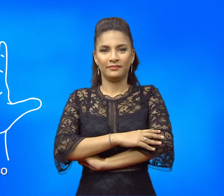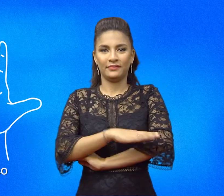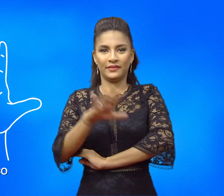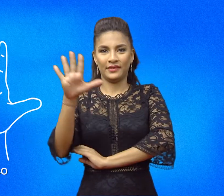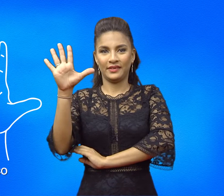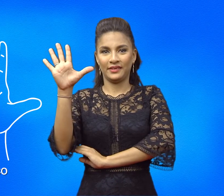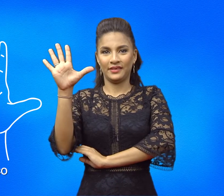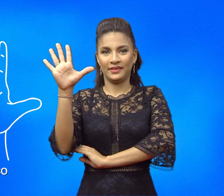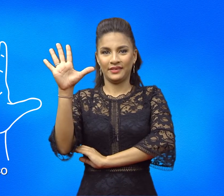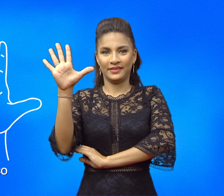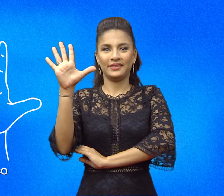5